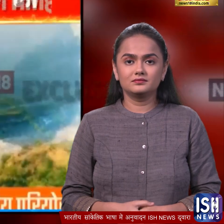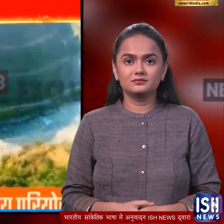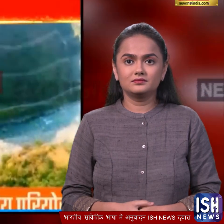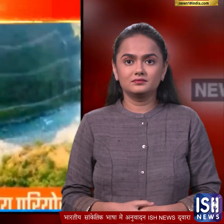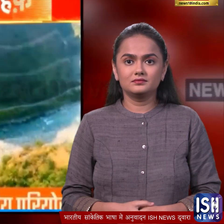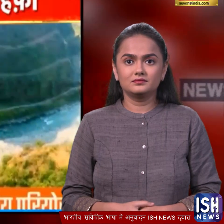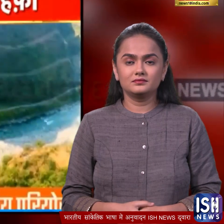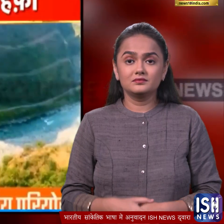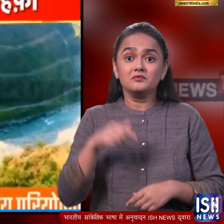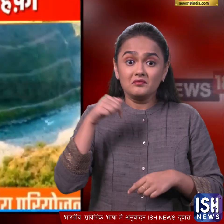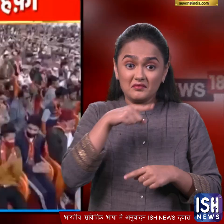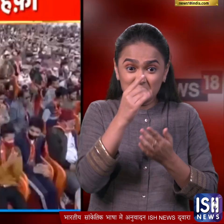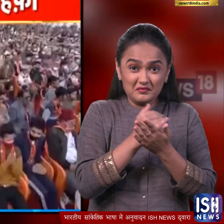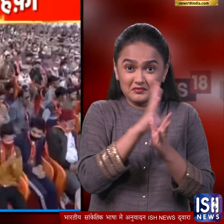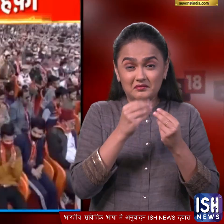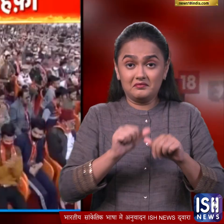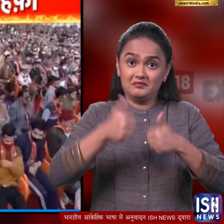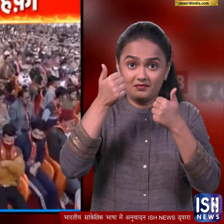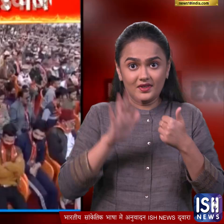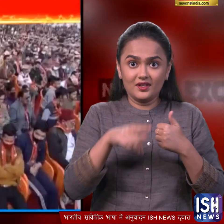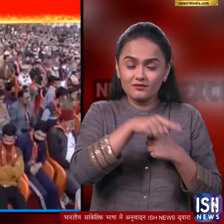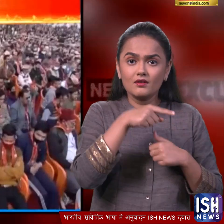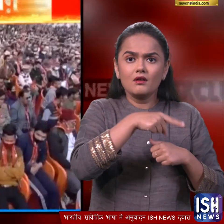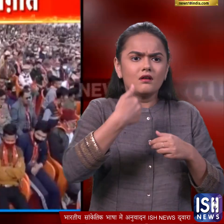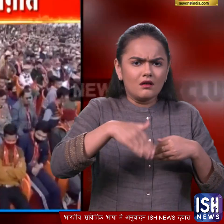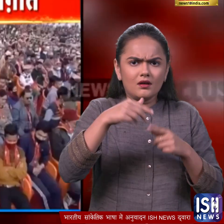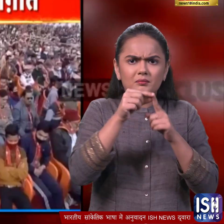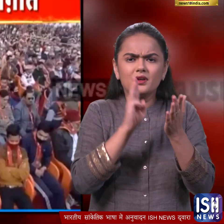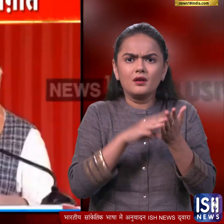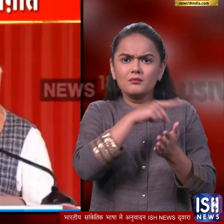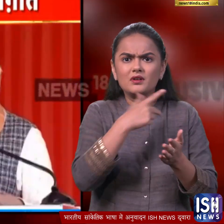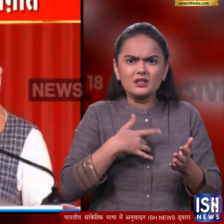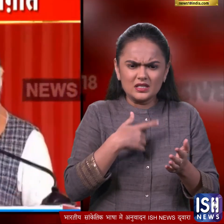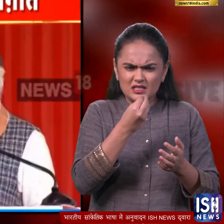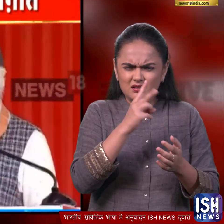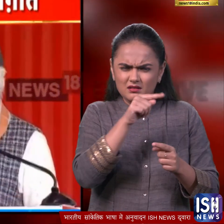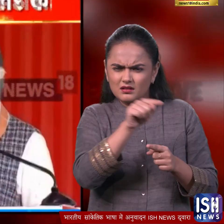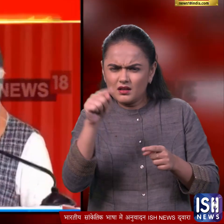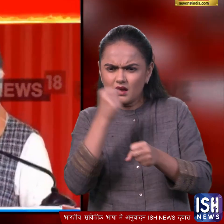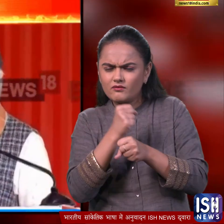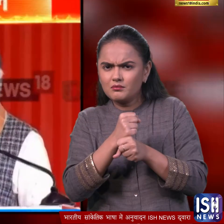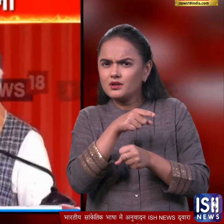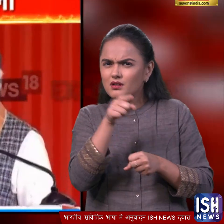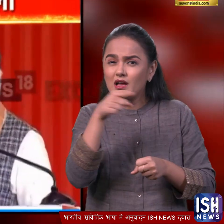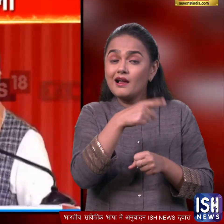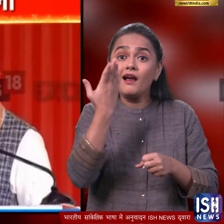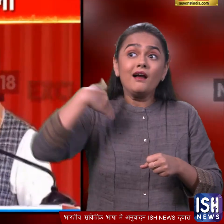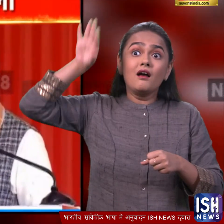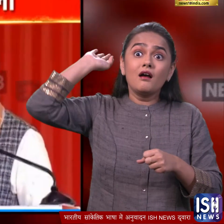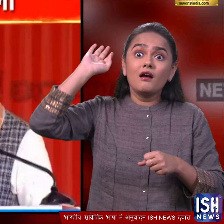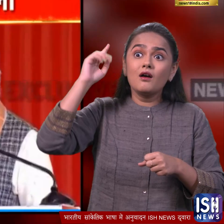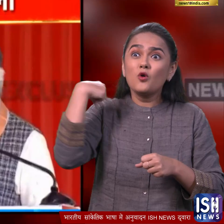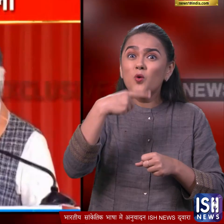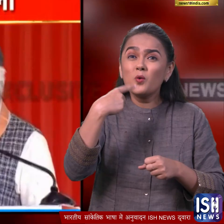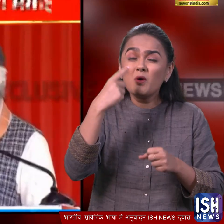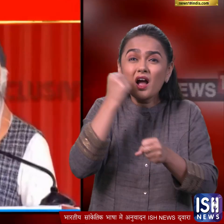अब साकार होने जा रही है। इसी लखवाड़ परियोजना के बहाने प्रधानमंत्री ने पिछली सरकारों को निशाने पर लिया। इन लोगों ने